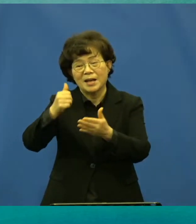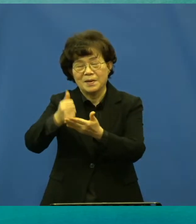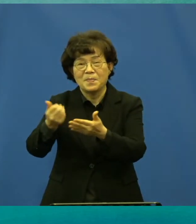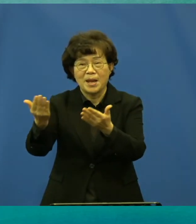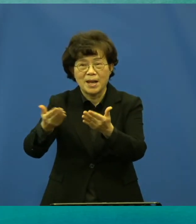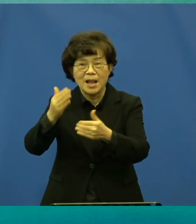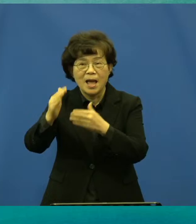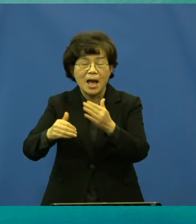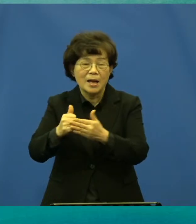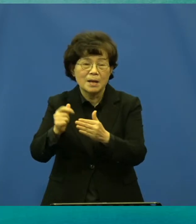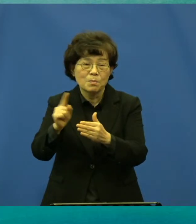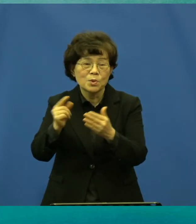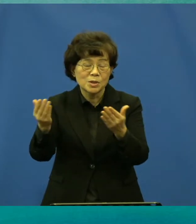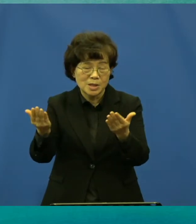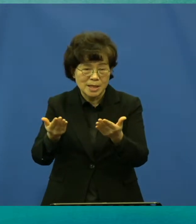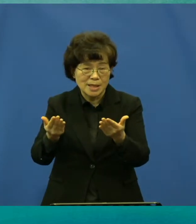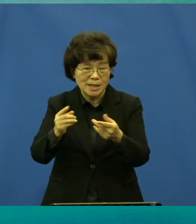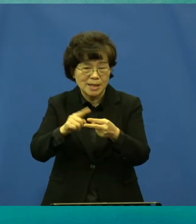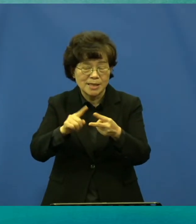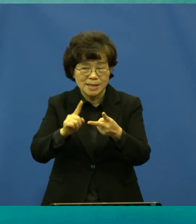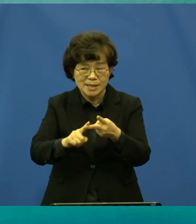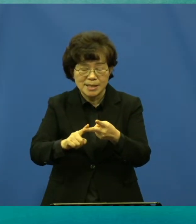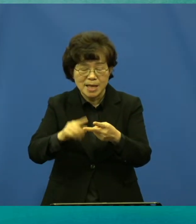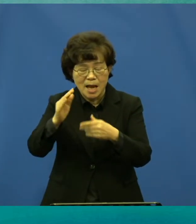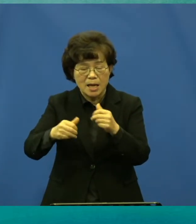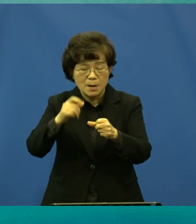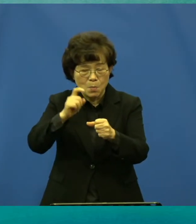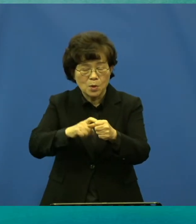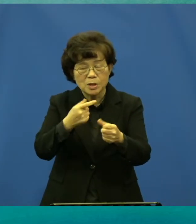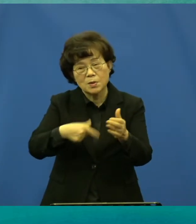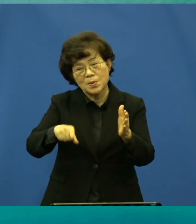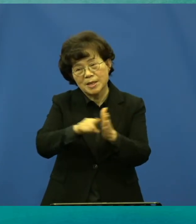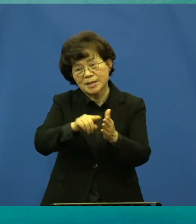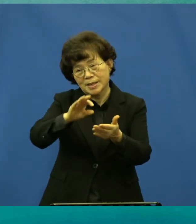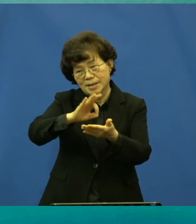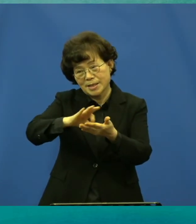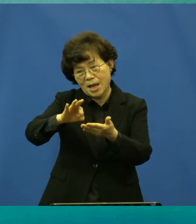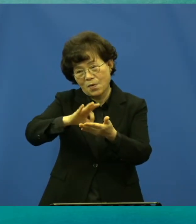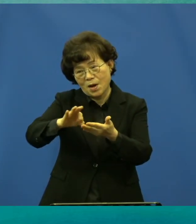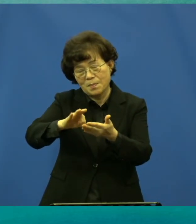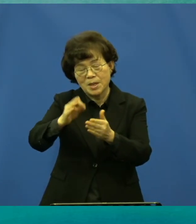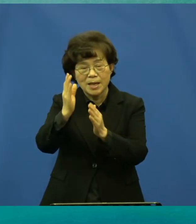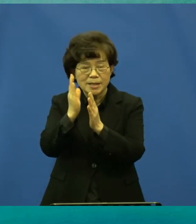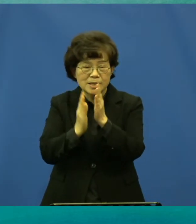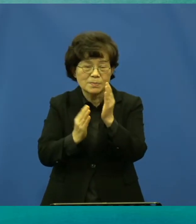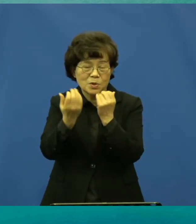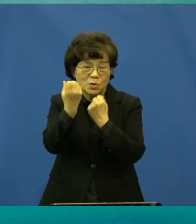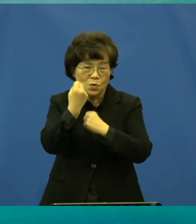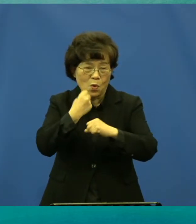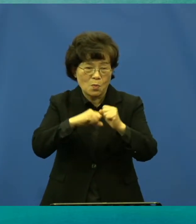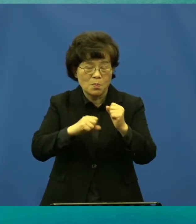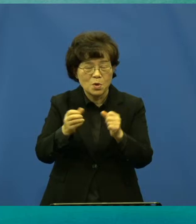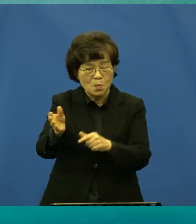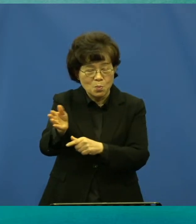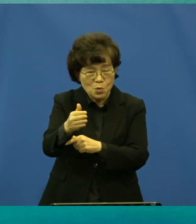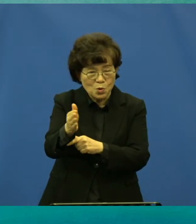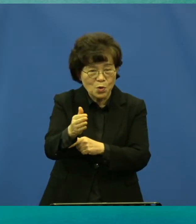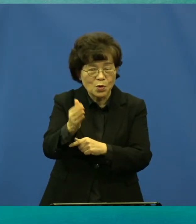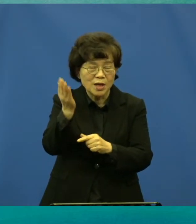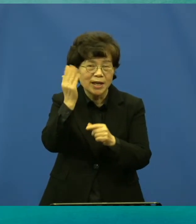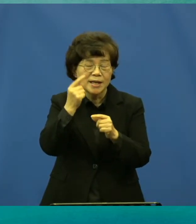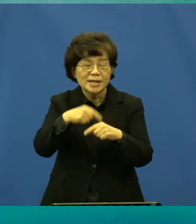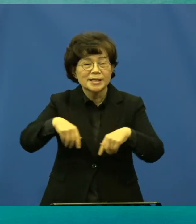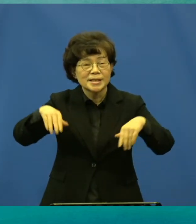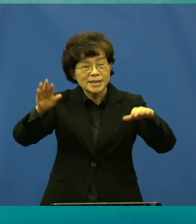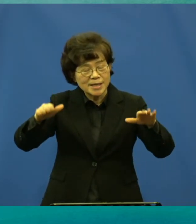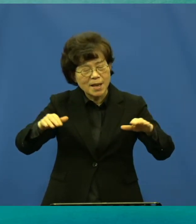하나님은 어떤 것이든 소환해서 당신의 목적을 위해서 사용할 수 있습니다. 식물이든 동물이든 물고기든 하늘의 새든